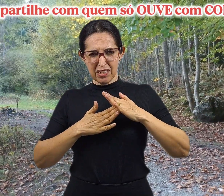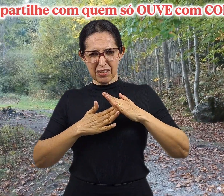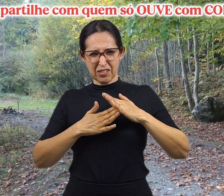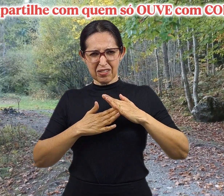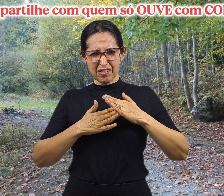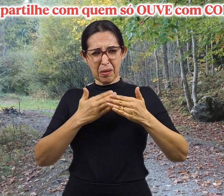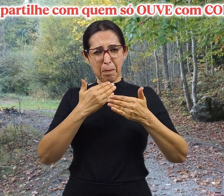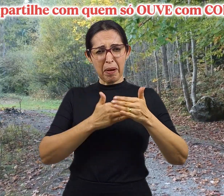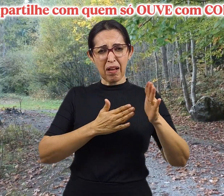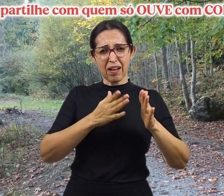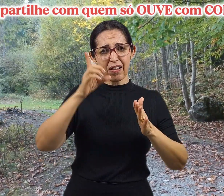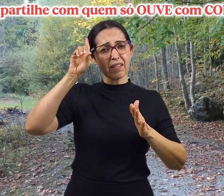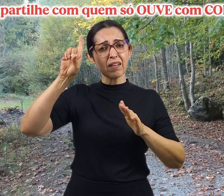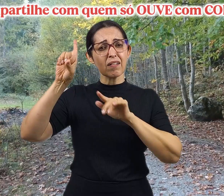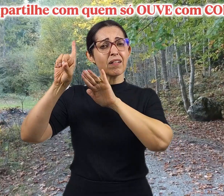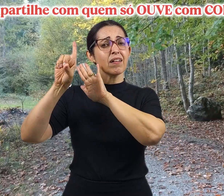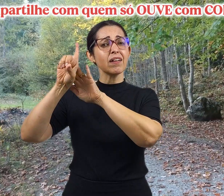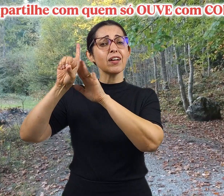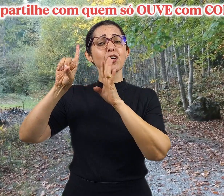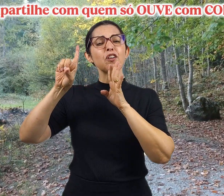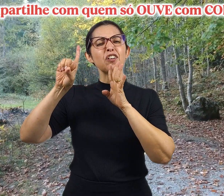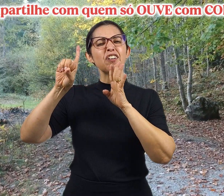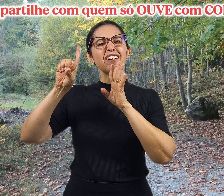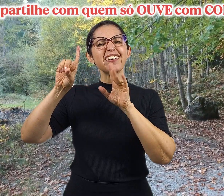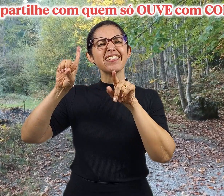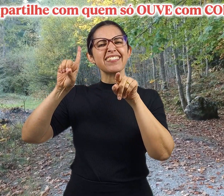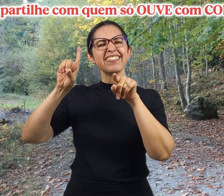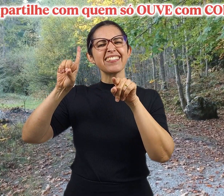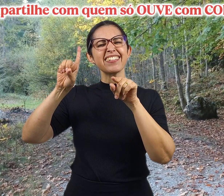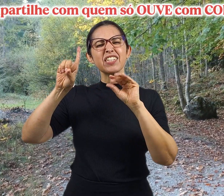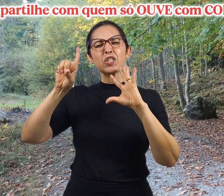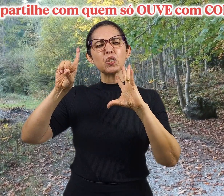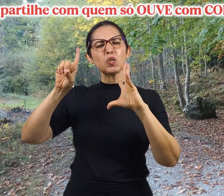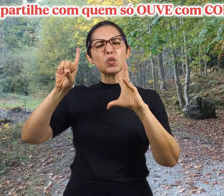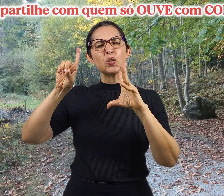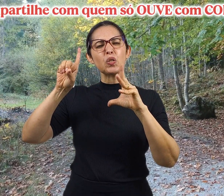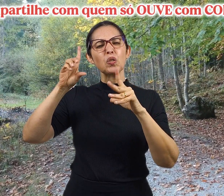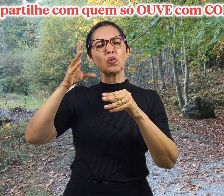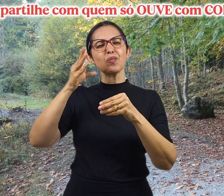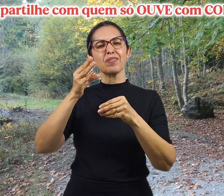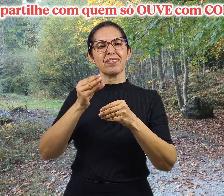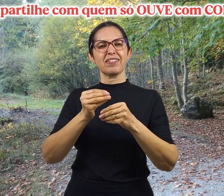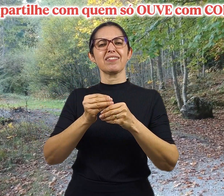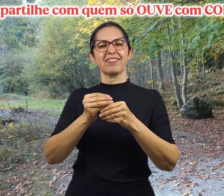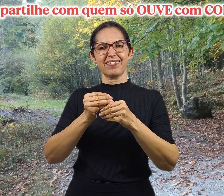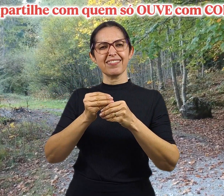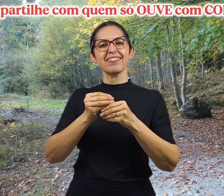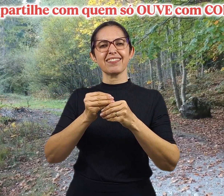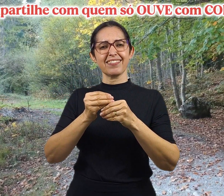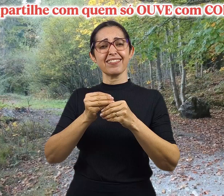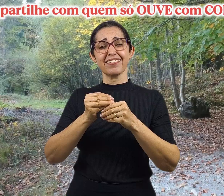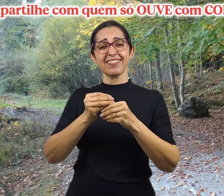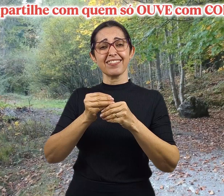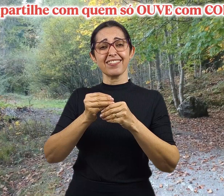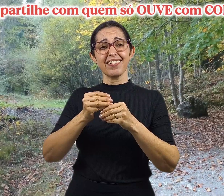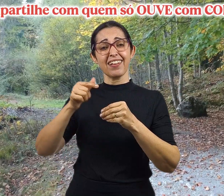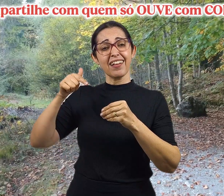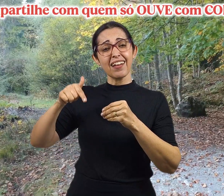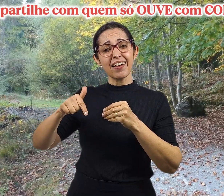provas. Ele conhece você por inteiro. Então, Ele te trouxe ao melhor lugar do